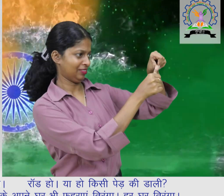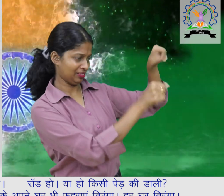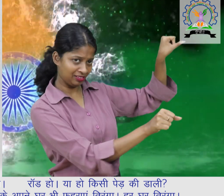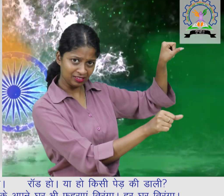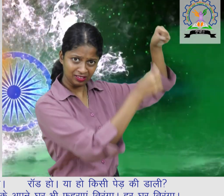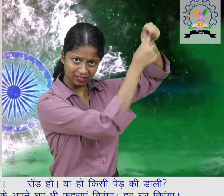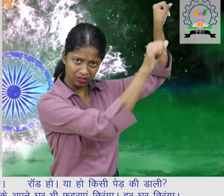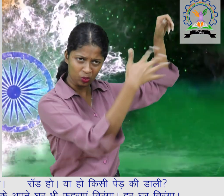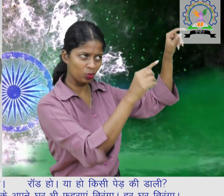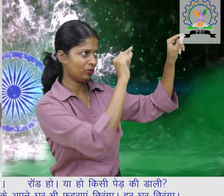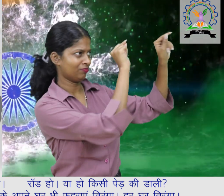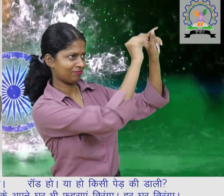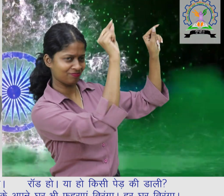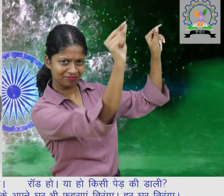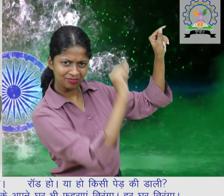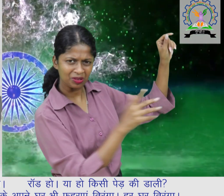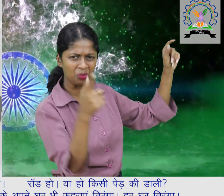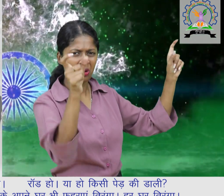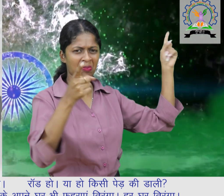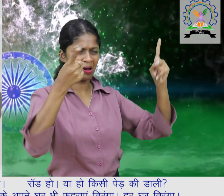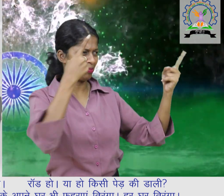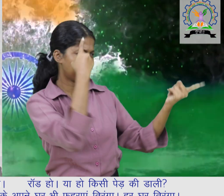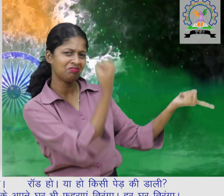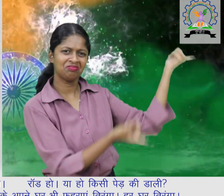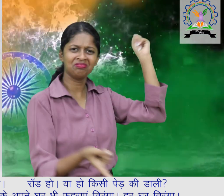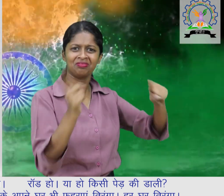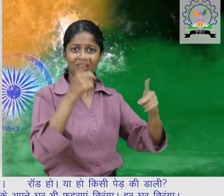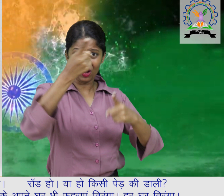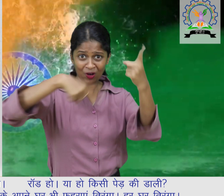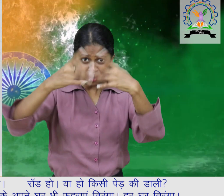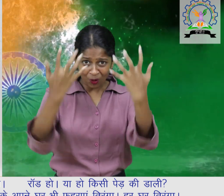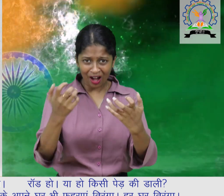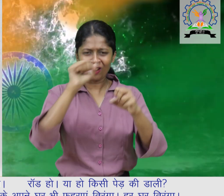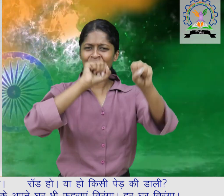अपने घर भी फहराएं तिरंगा। हर घर तिरंगा।